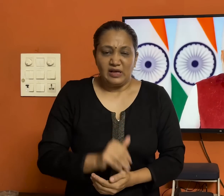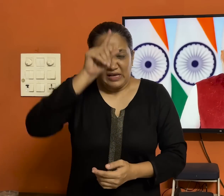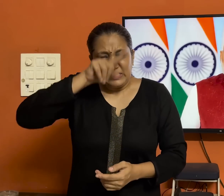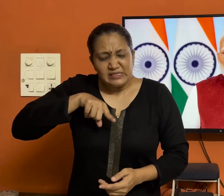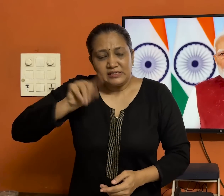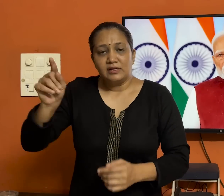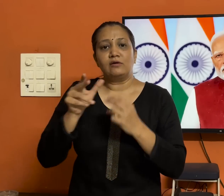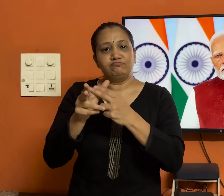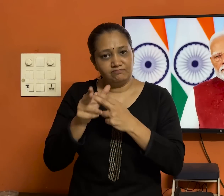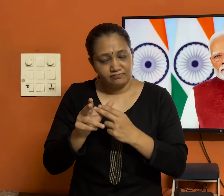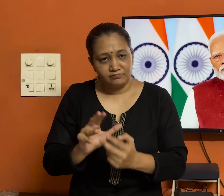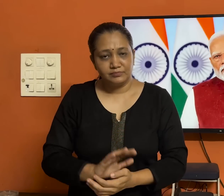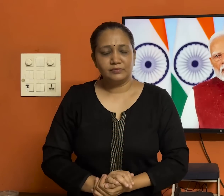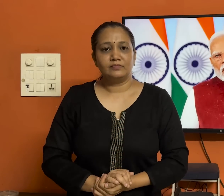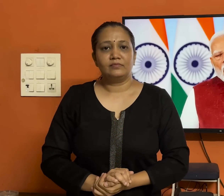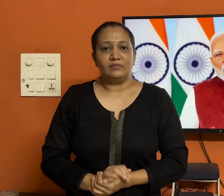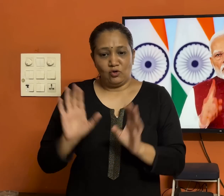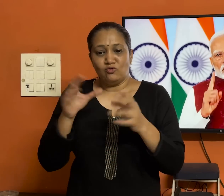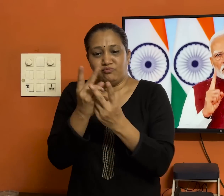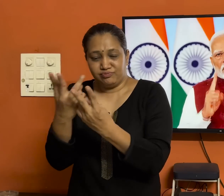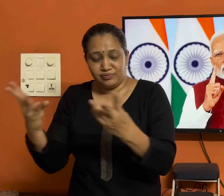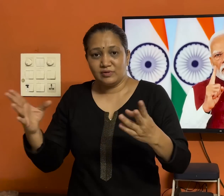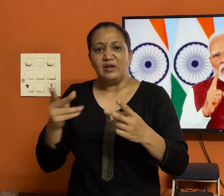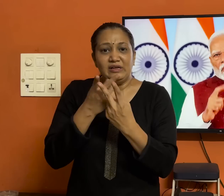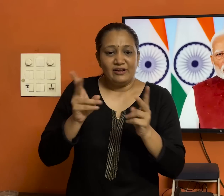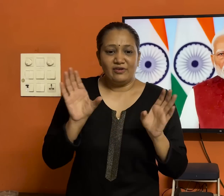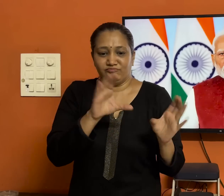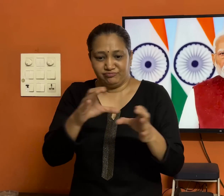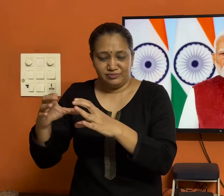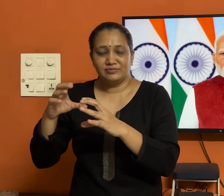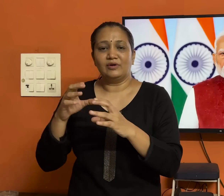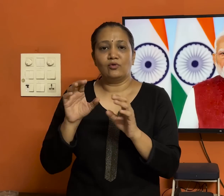भारत की सेना और सशस्त्र बलों को